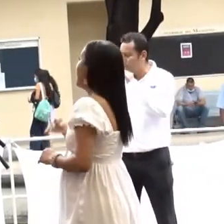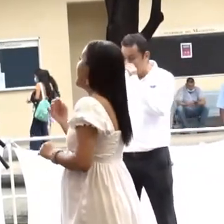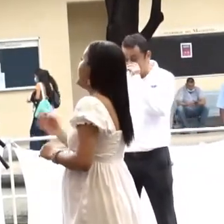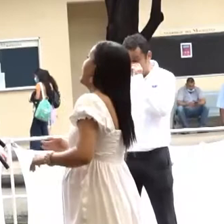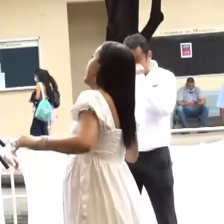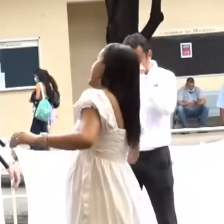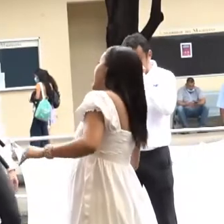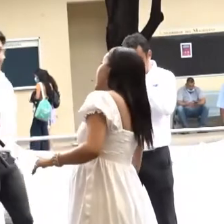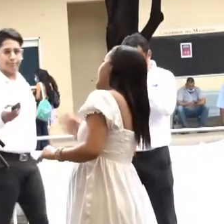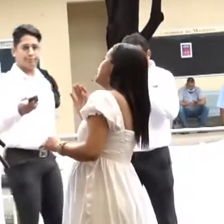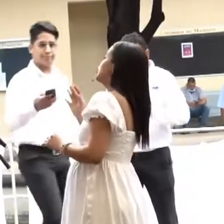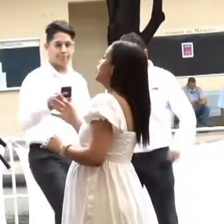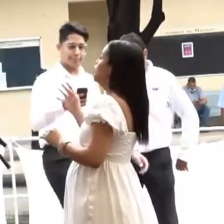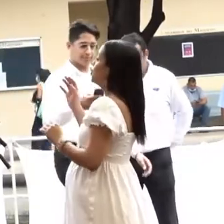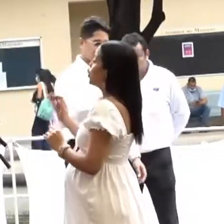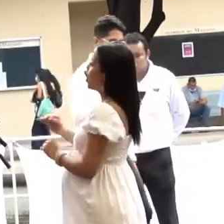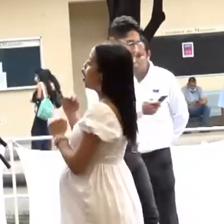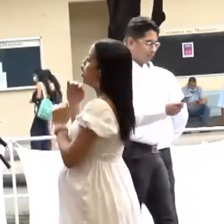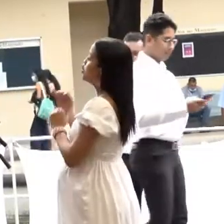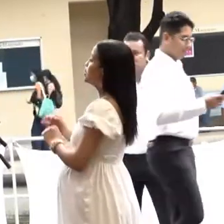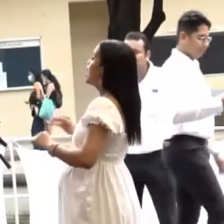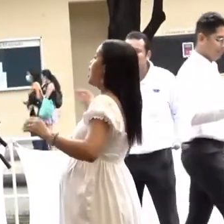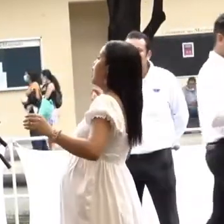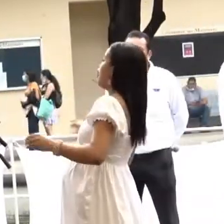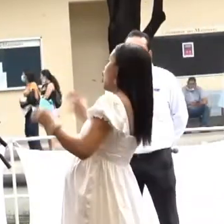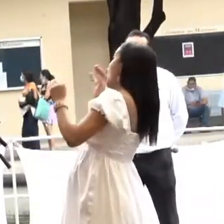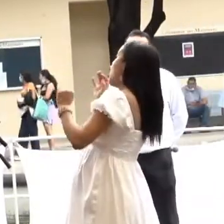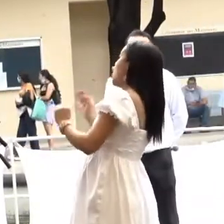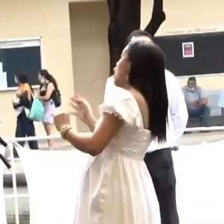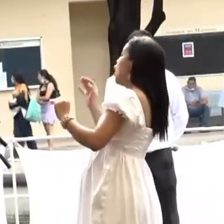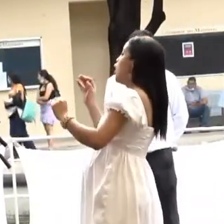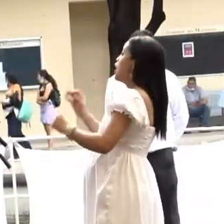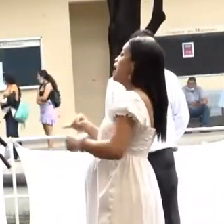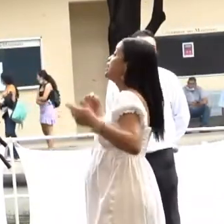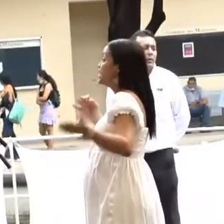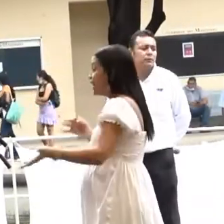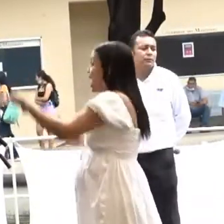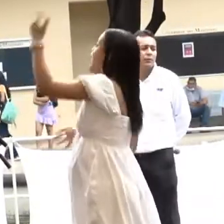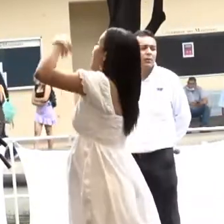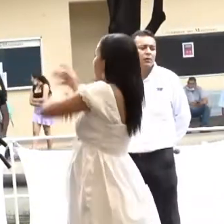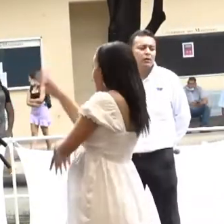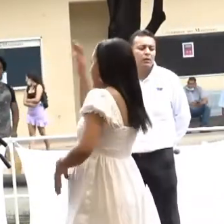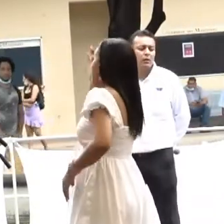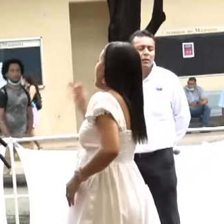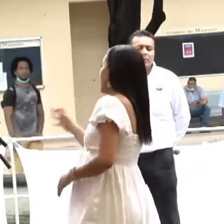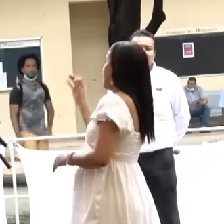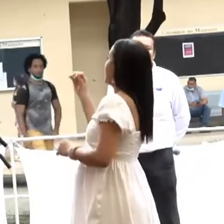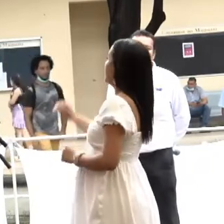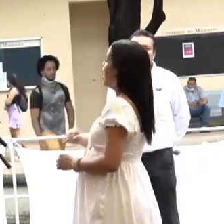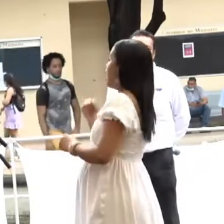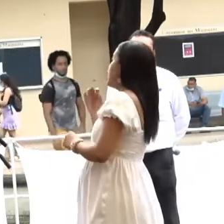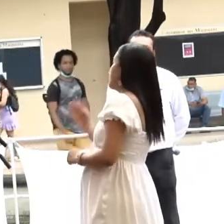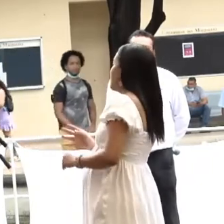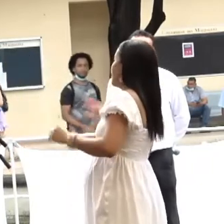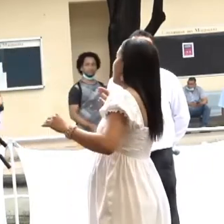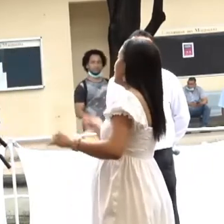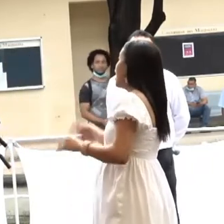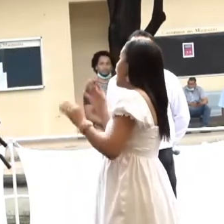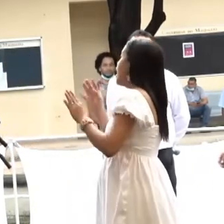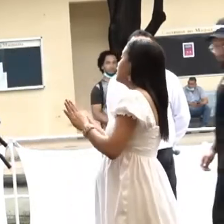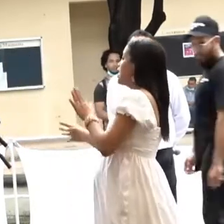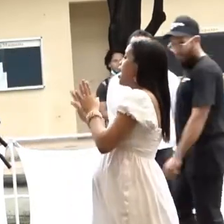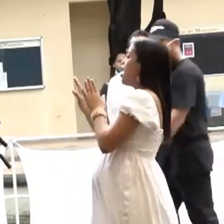inmortal el surcos de dolores de dolores